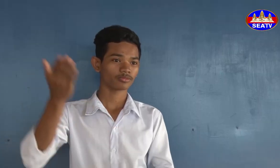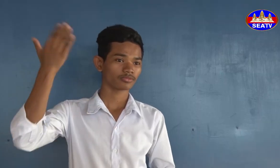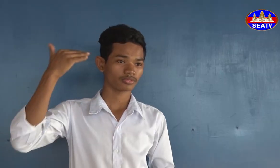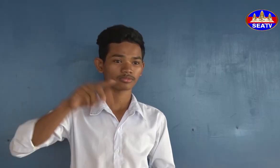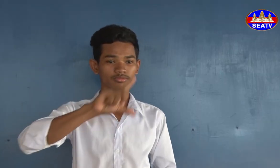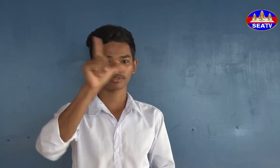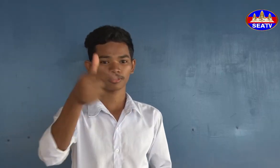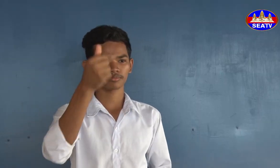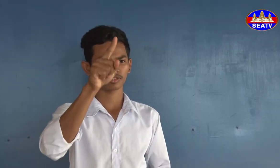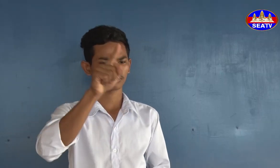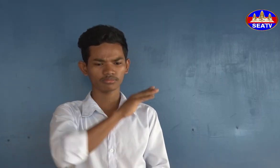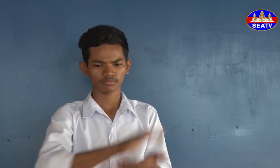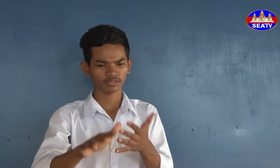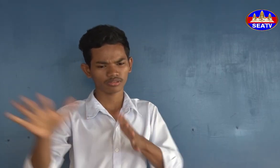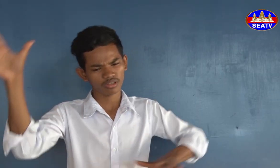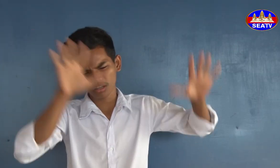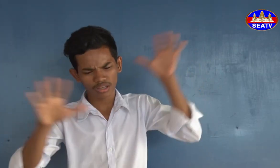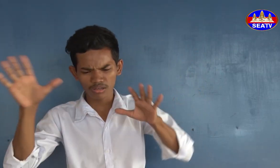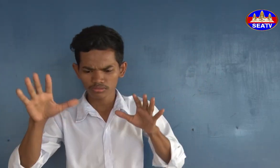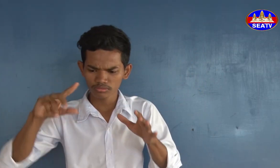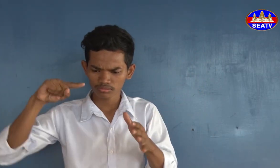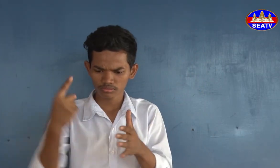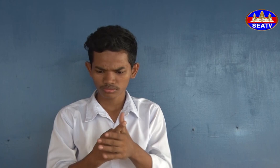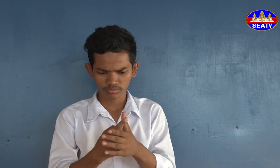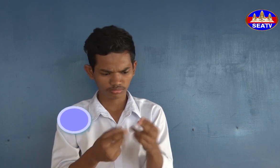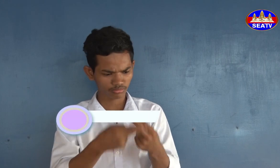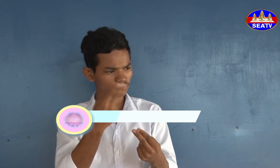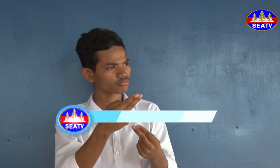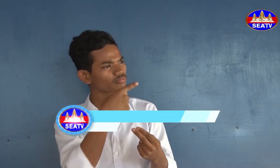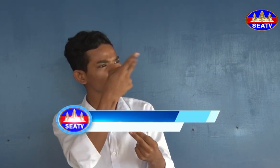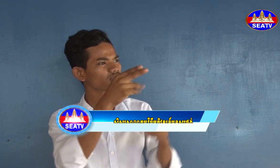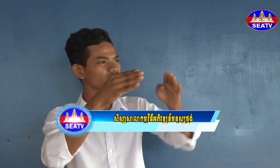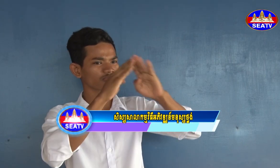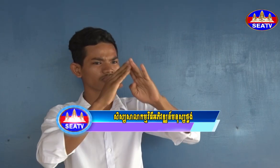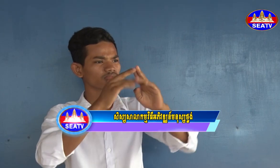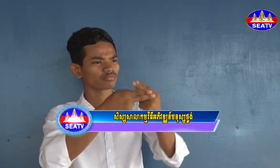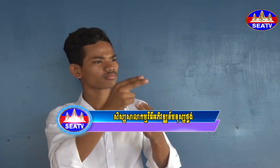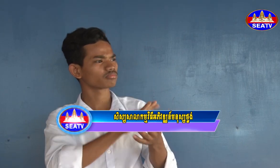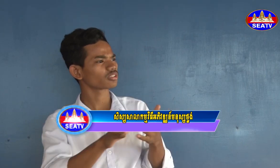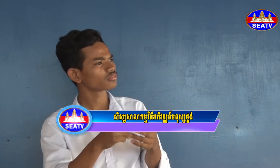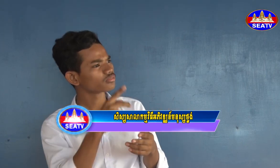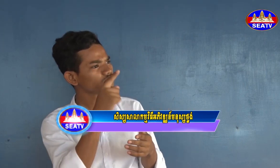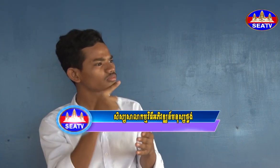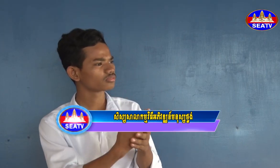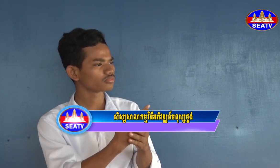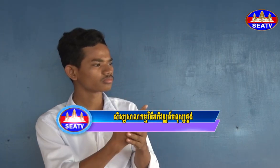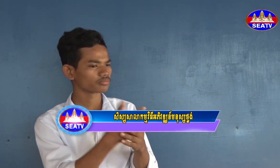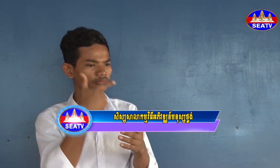ករៀនទីនេះខ្ញុំសប្បាយរីករាយណាស់ខ្ញុំចាប់ផ្ដើមចូលរៀនតាំងពីឆ្នាំទៅដល់ពីមុនខ្ញុំអត់ដែរស្គាល់ DDP ទេ